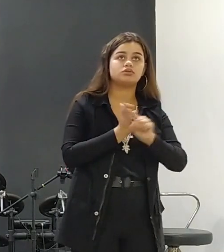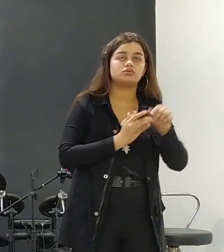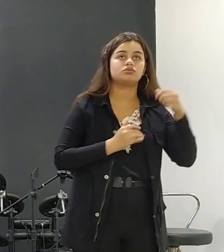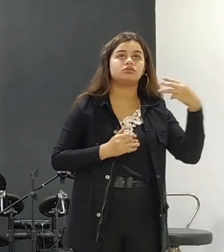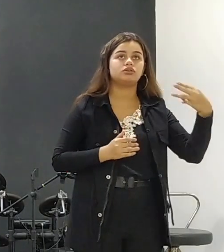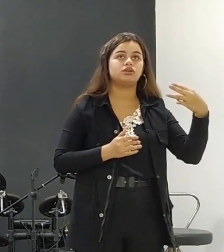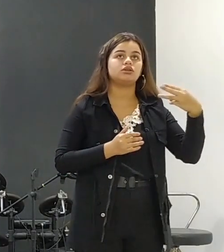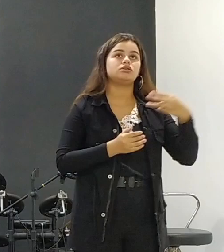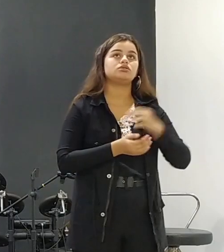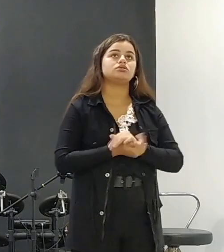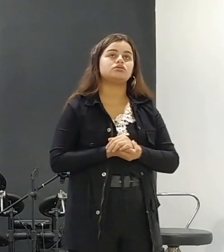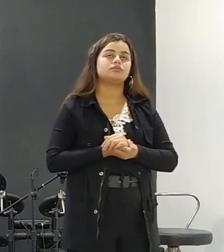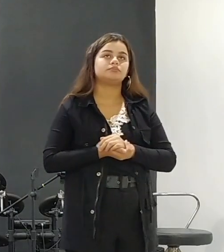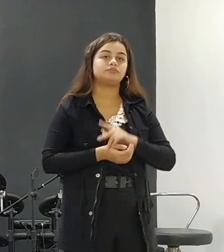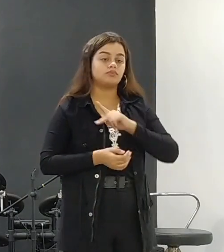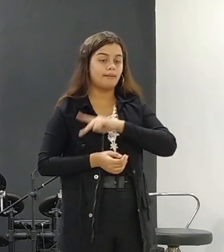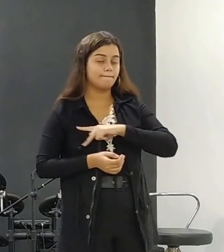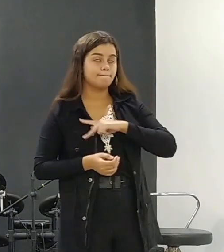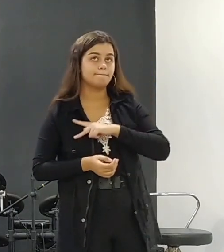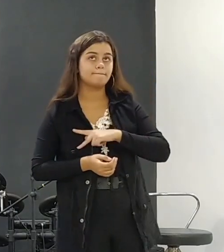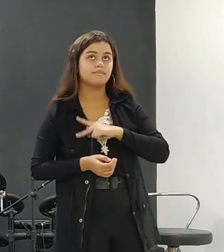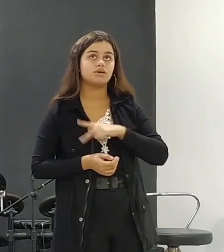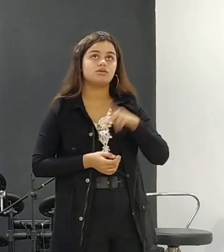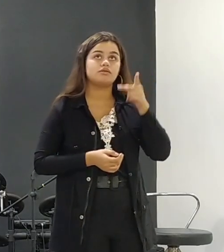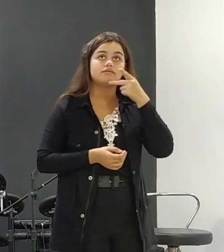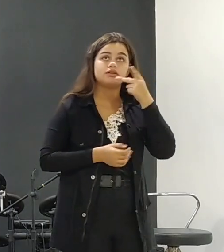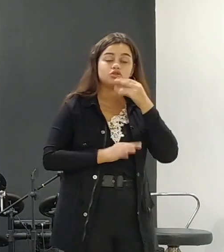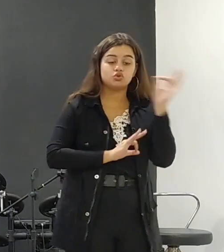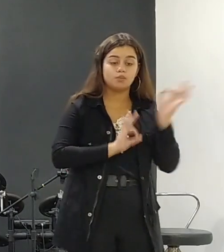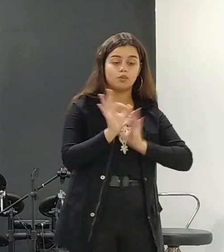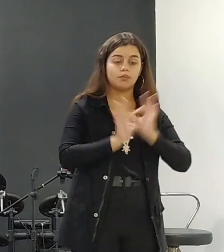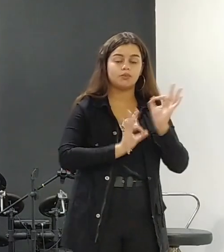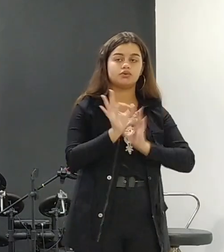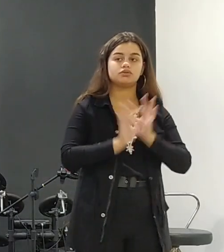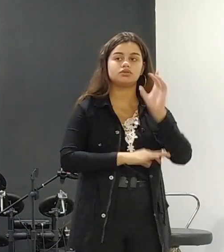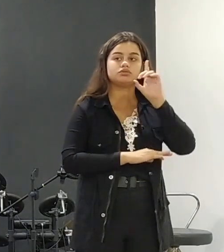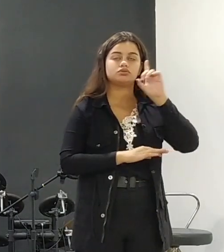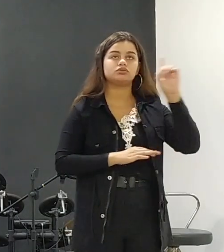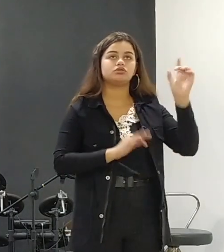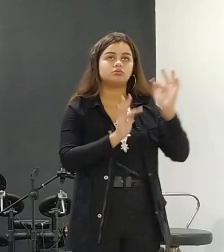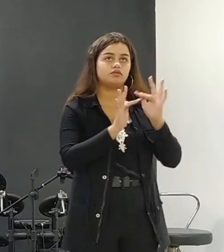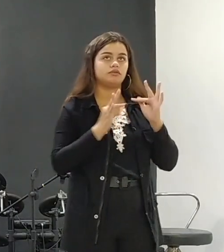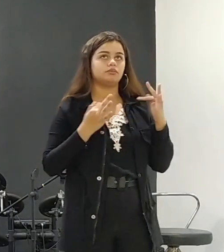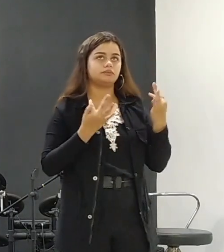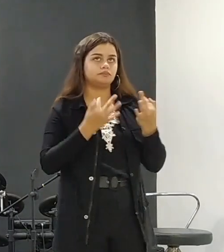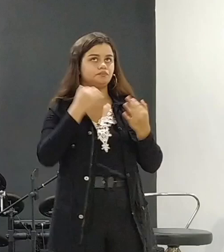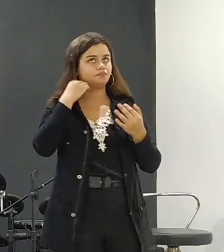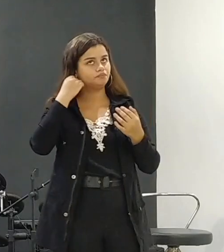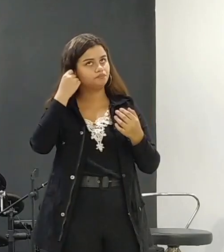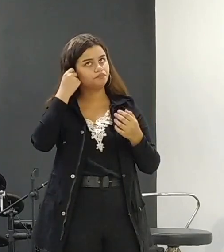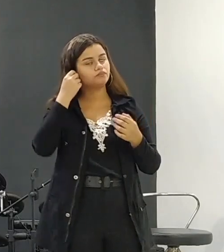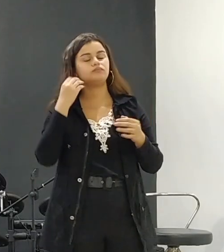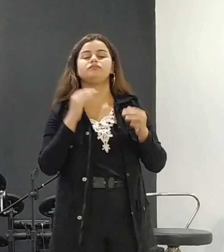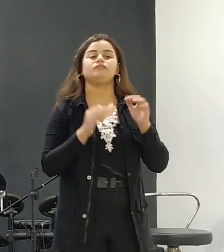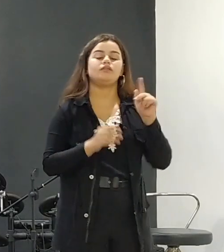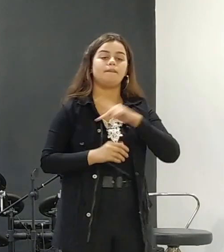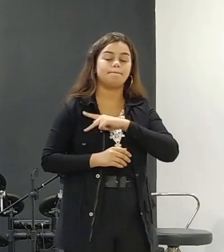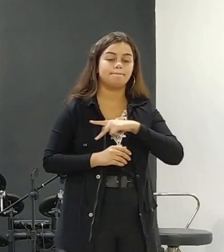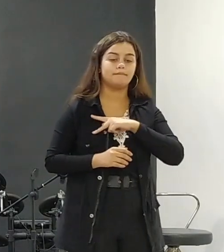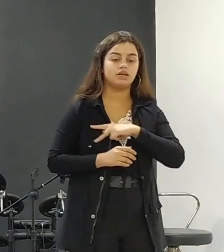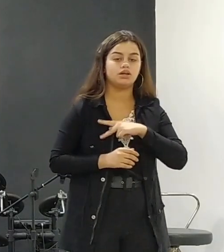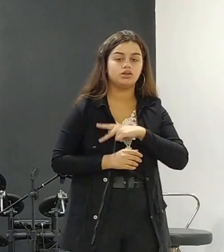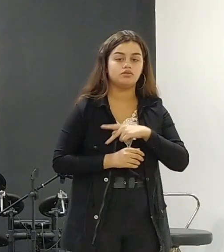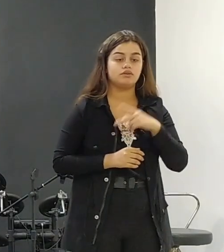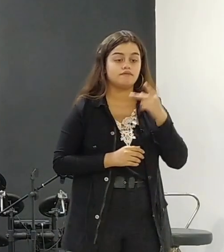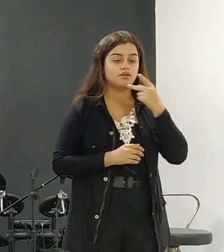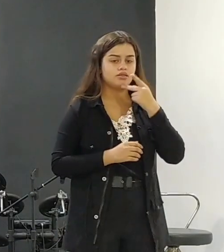versículo 3, né, Paulo vem falando ali sobre o projeto de Deus para a família. Paulo vem traçando ali de